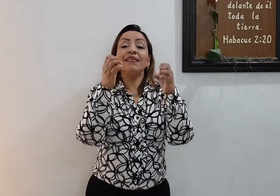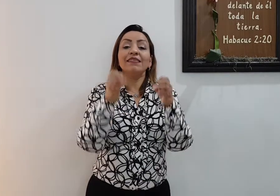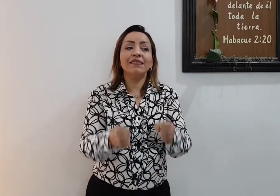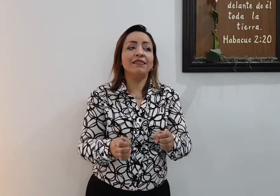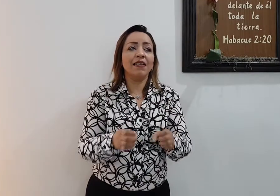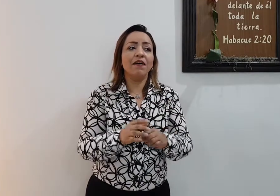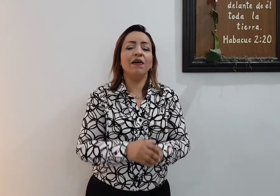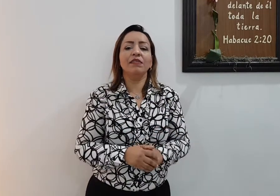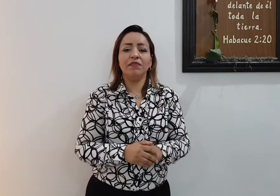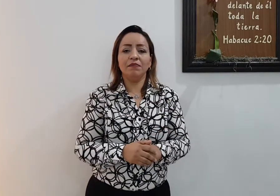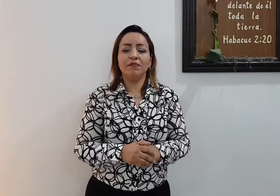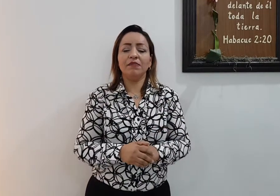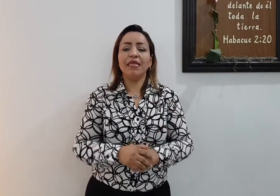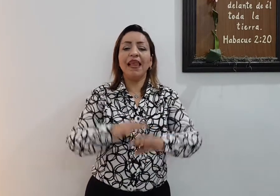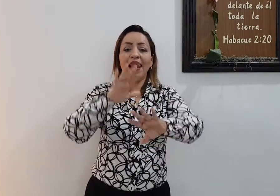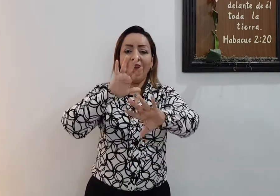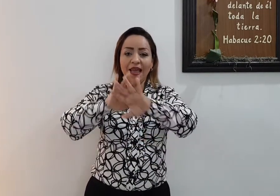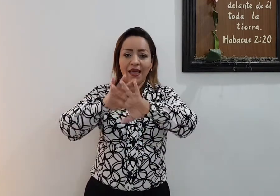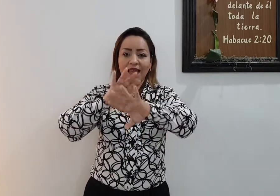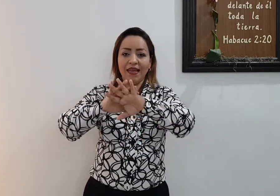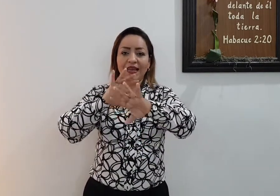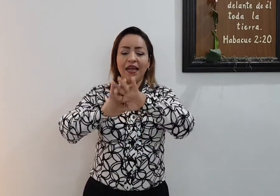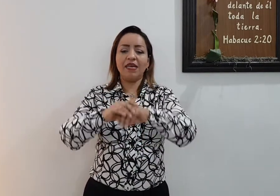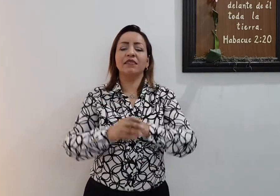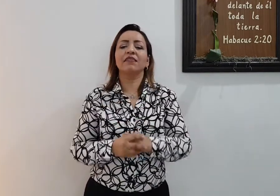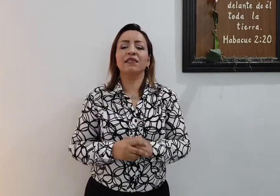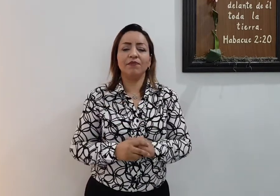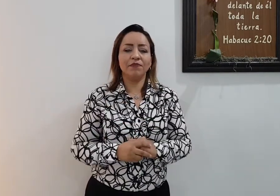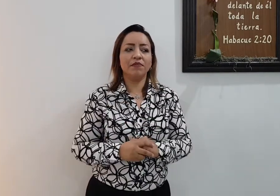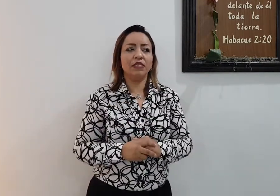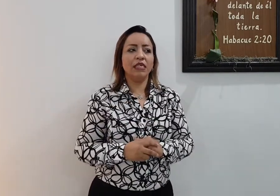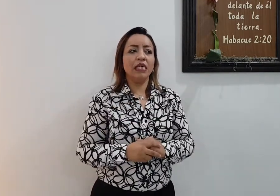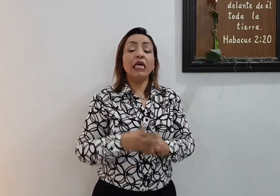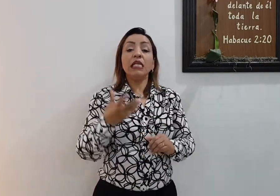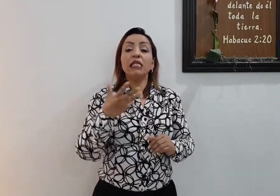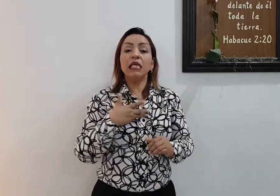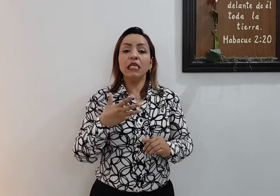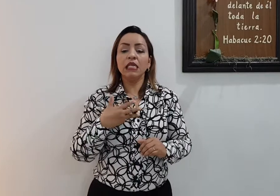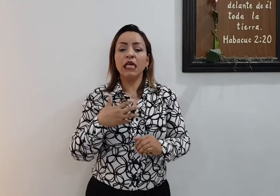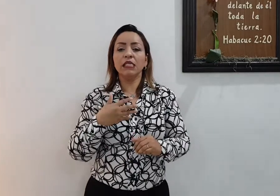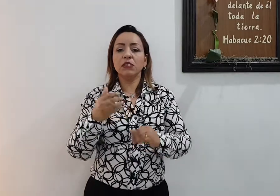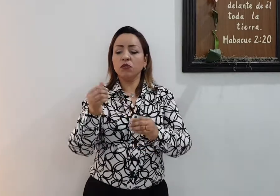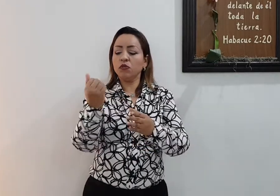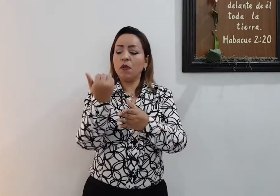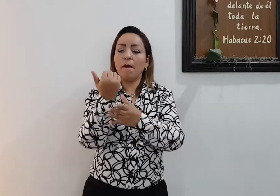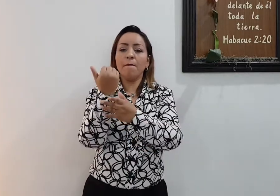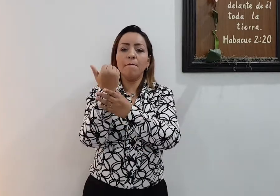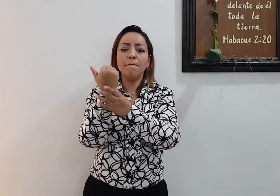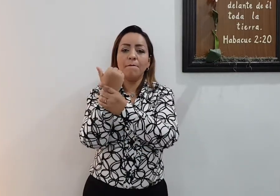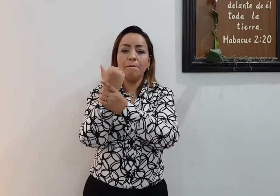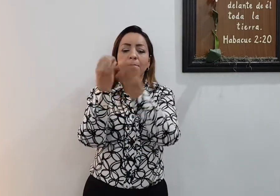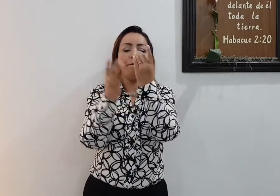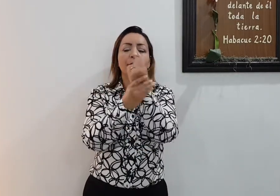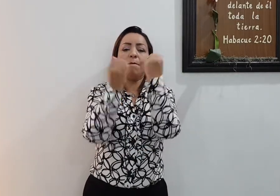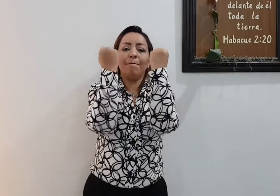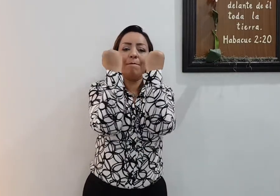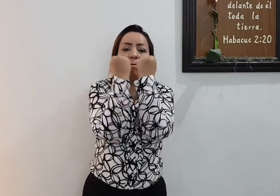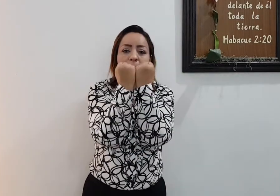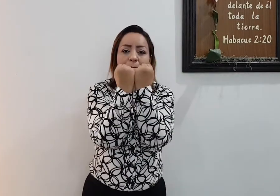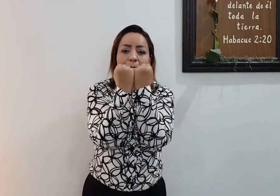pasando, porque dice que tenían sus manos y sus pies en el cepo. Ahí solamente son los pies, los que están sostenidos con